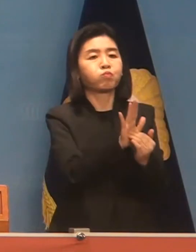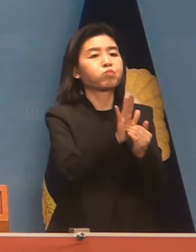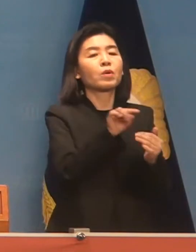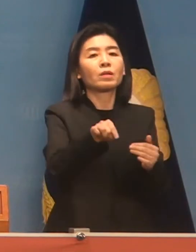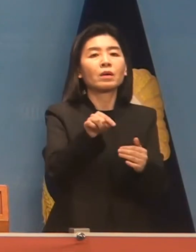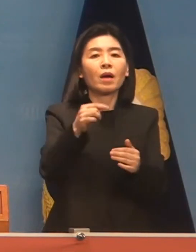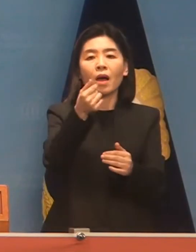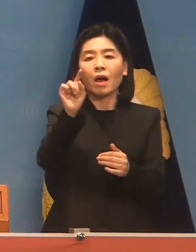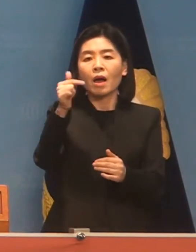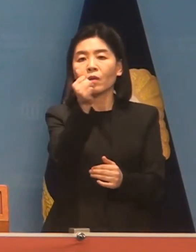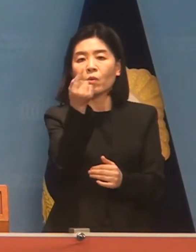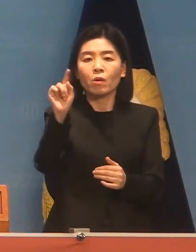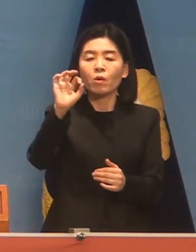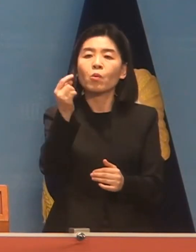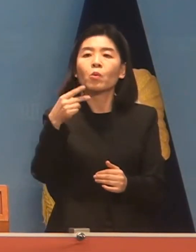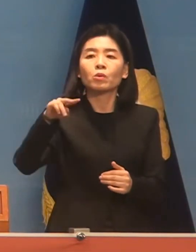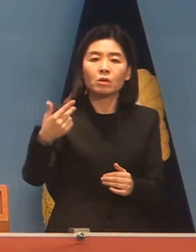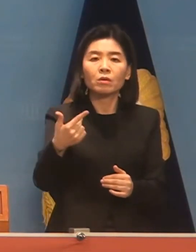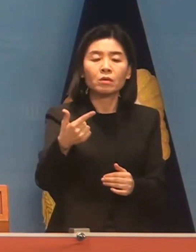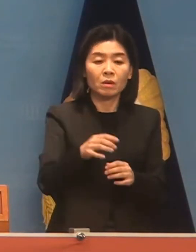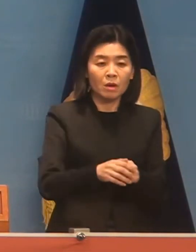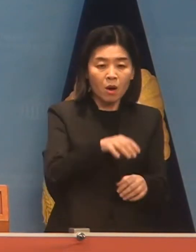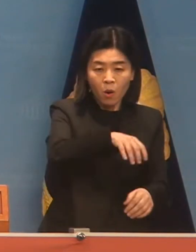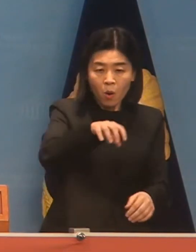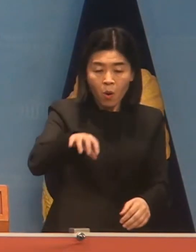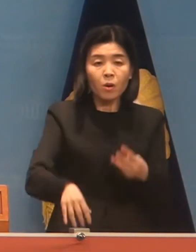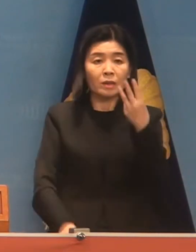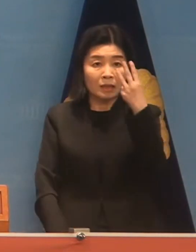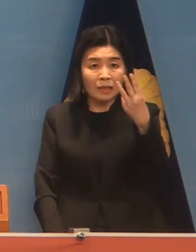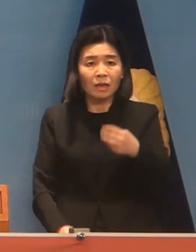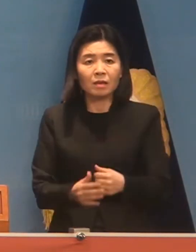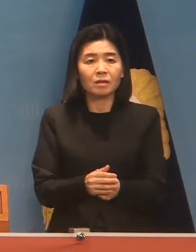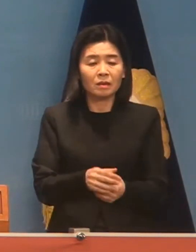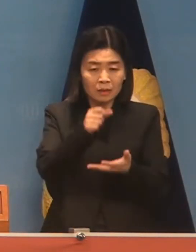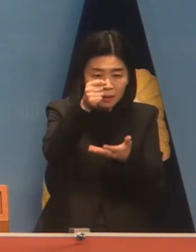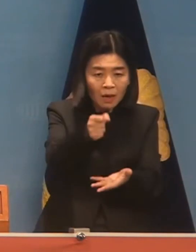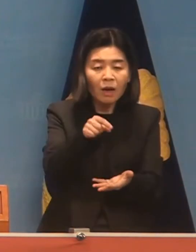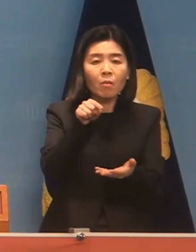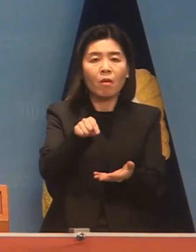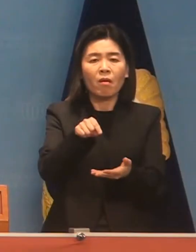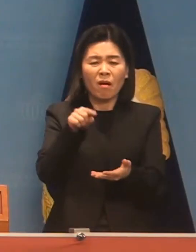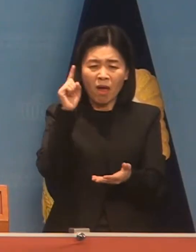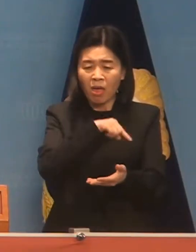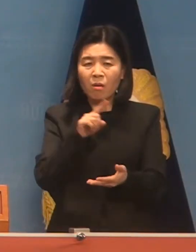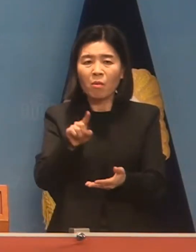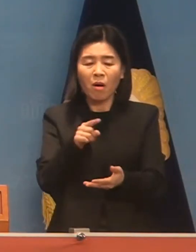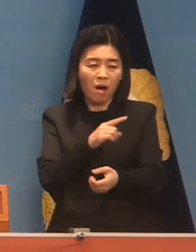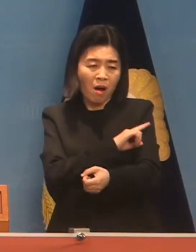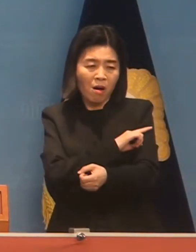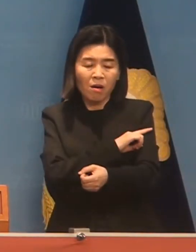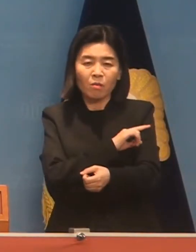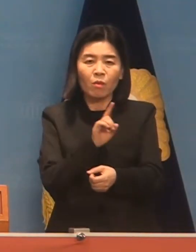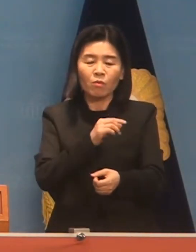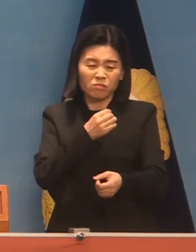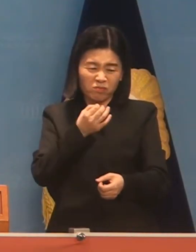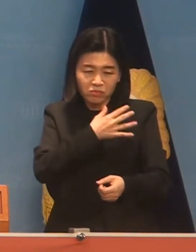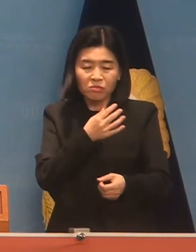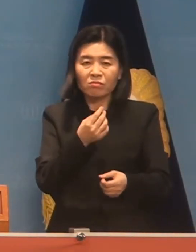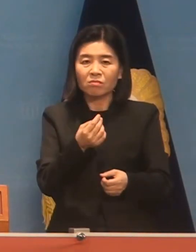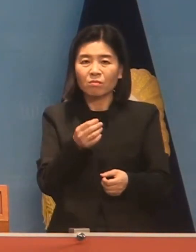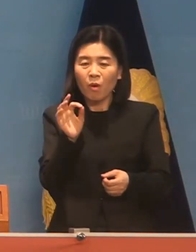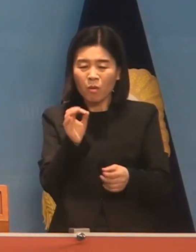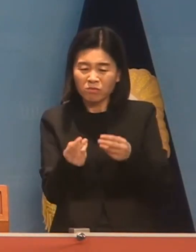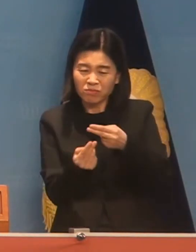회피하는 하나오션, 이 세 곳 모두 악랄한 자본이 부의 축적을 위해 노동자들의